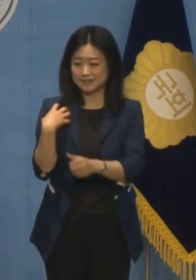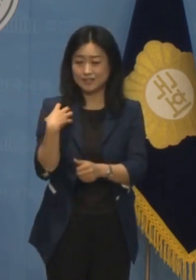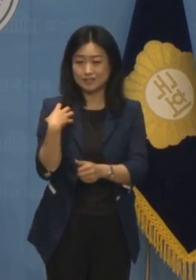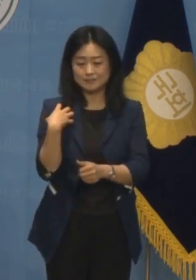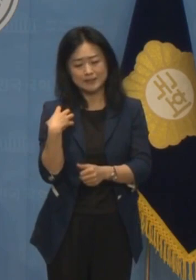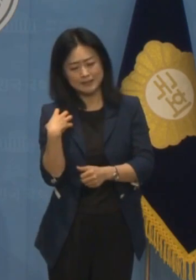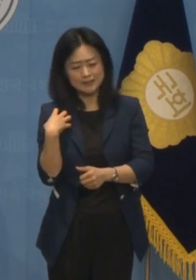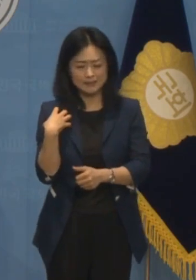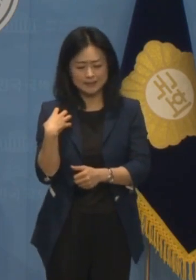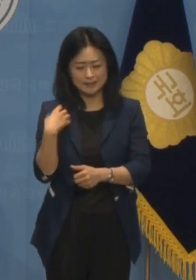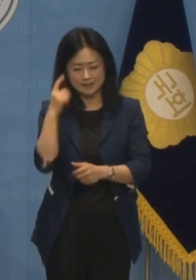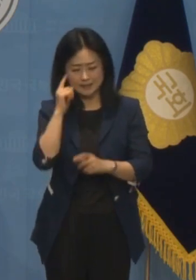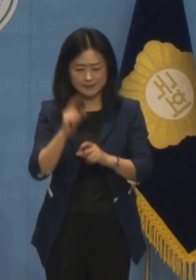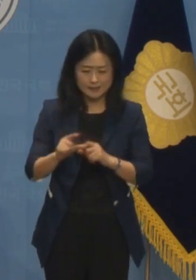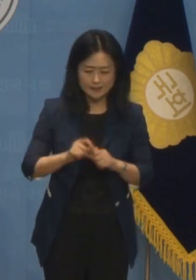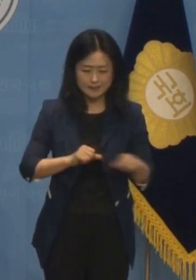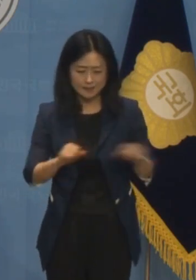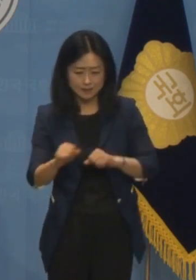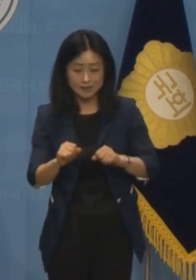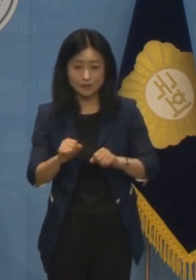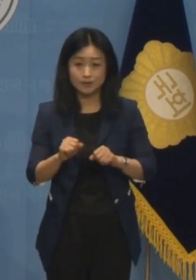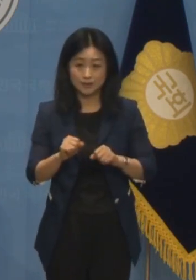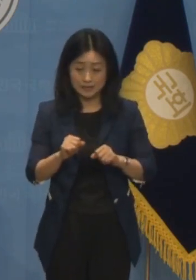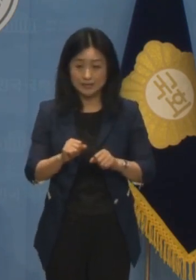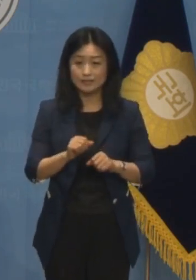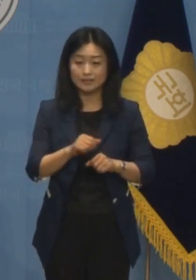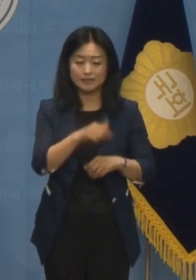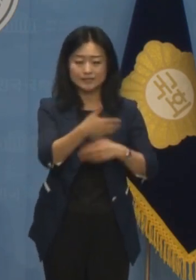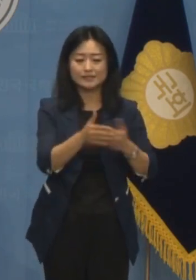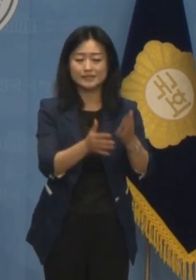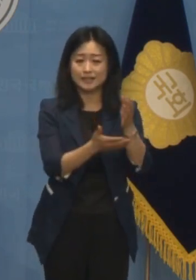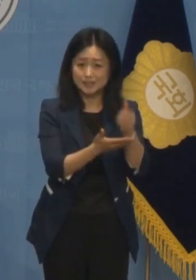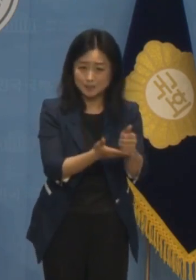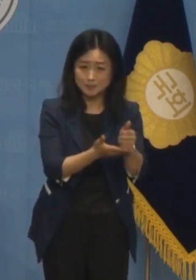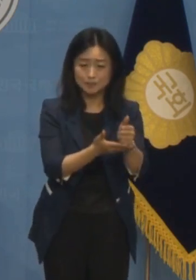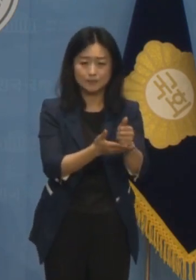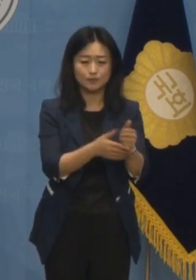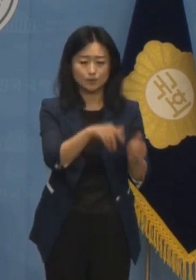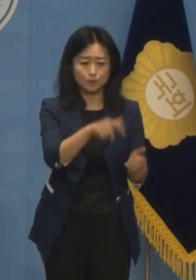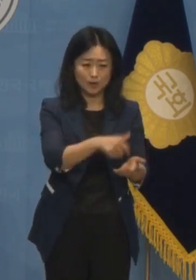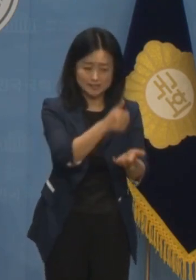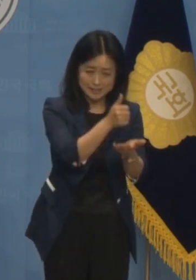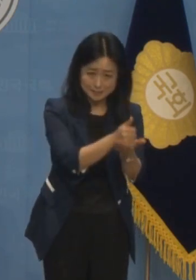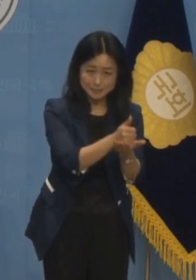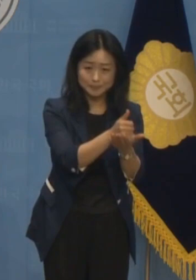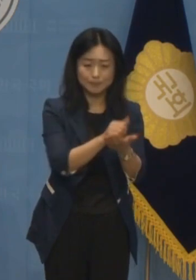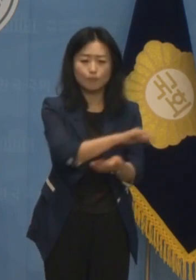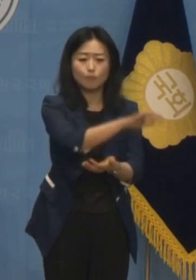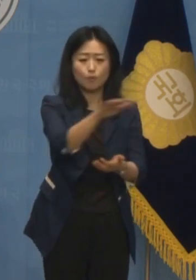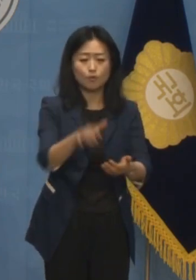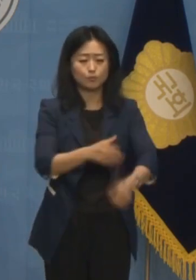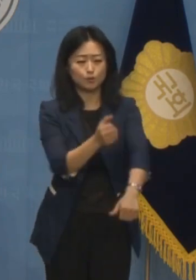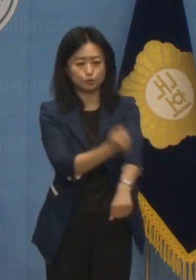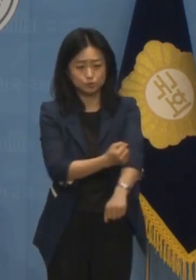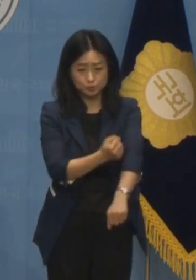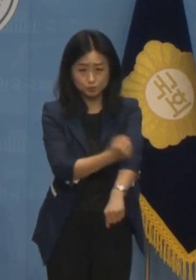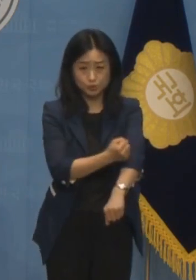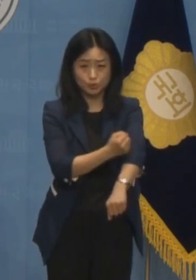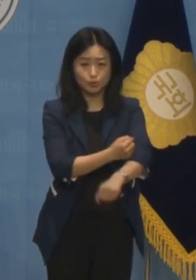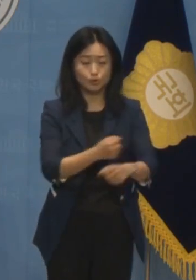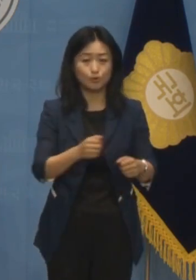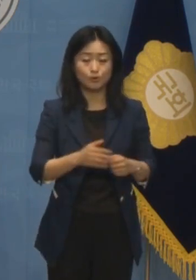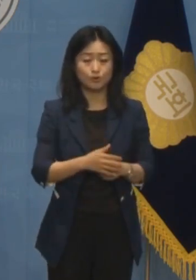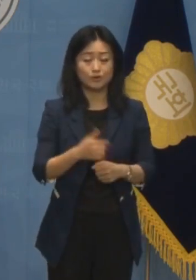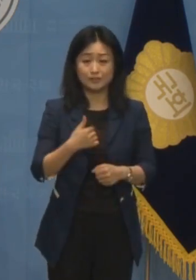노심초사하며 이리뛰고 저리 달리는 실장님과 과장님들 그 모든 분의 노고를 권위에